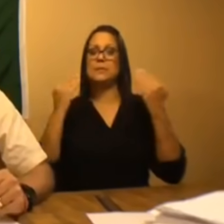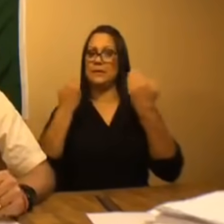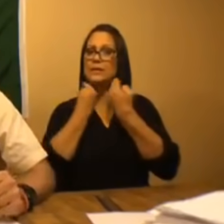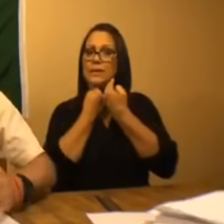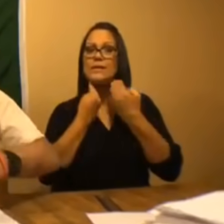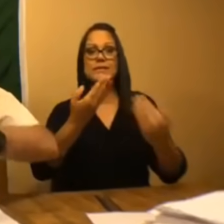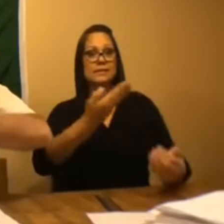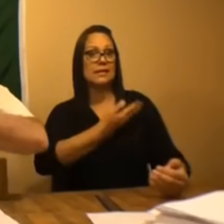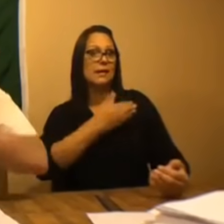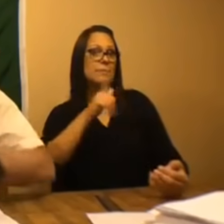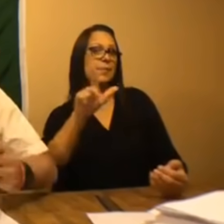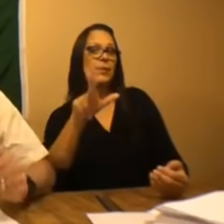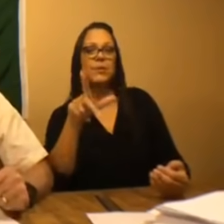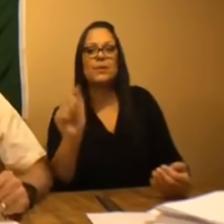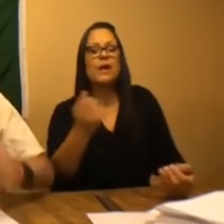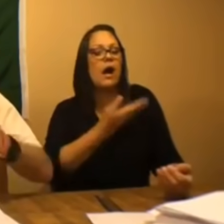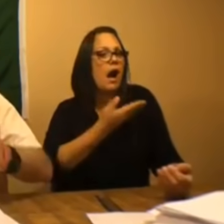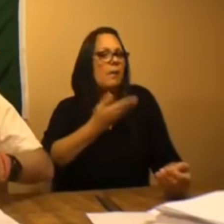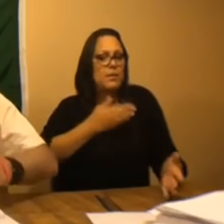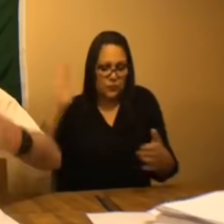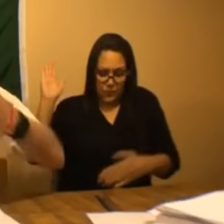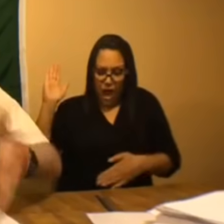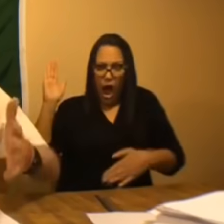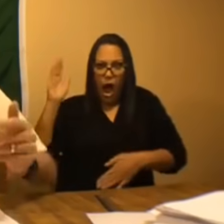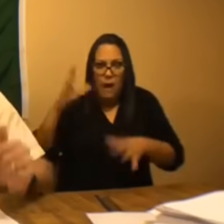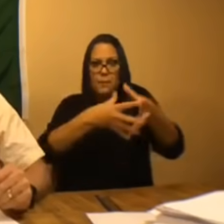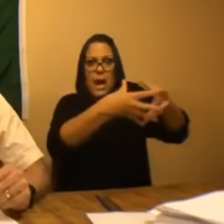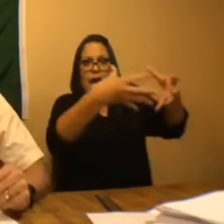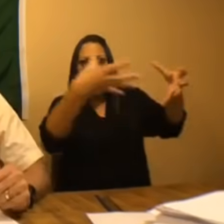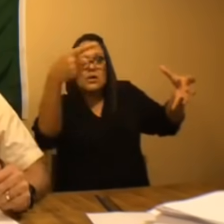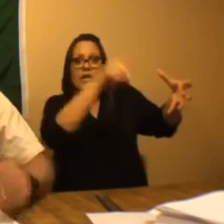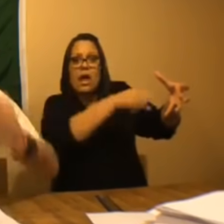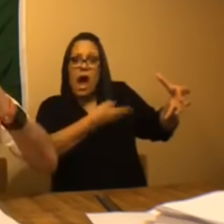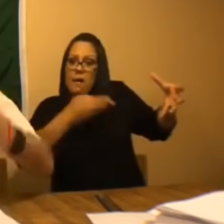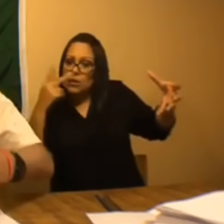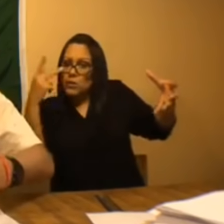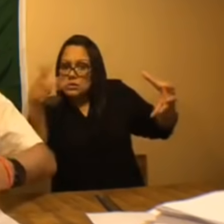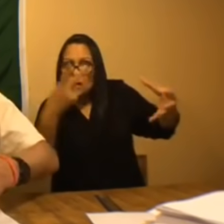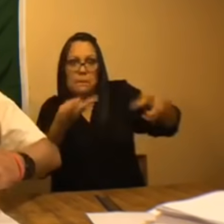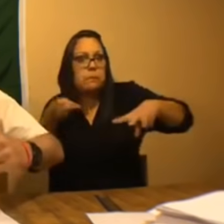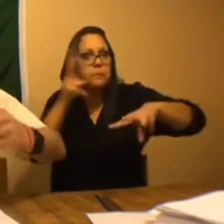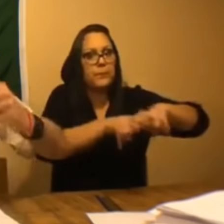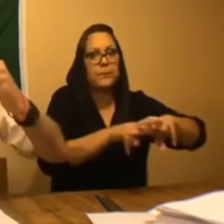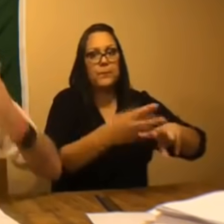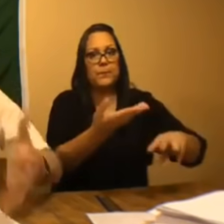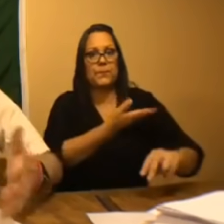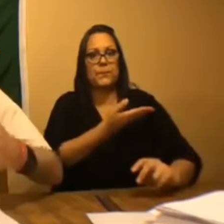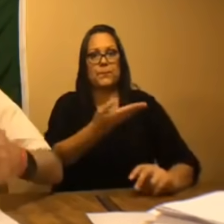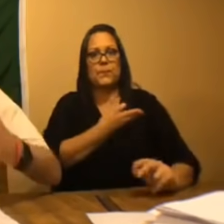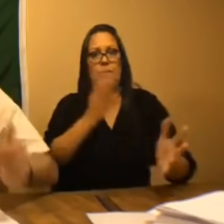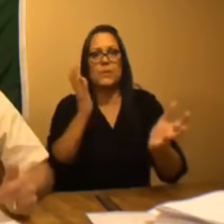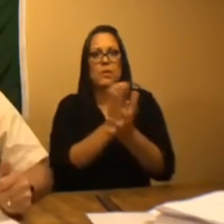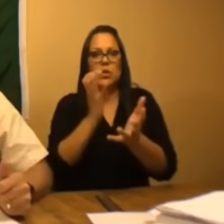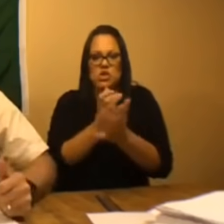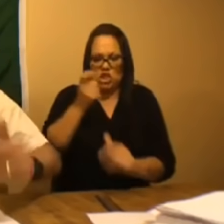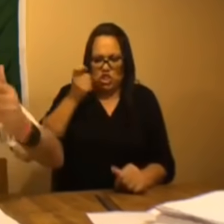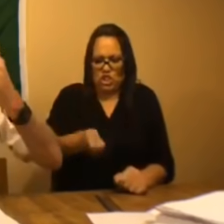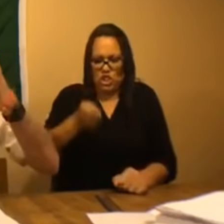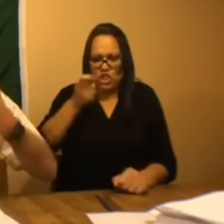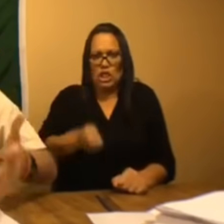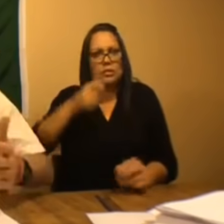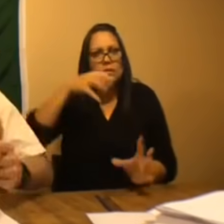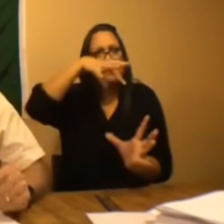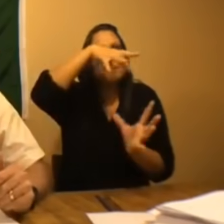Lula, amigo de bandidos, grande parte deles preso, que são amigos de ditaduras do mundo todo,